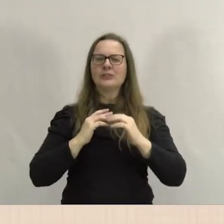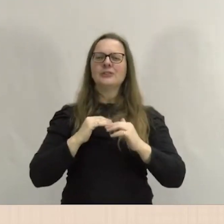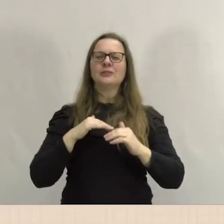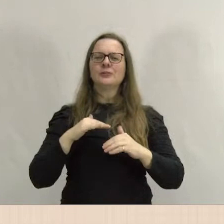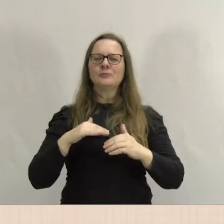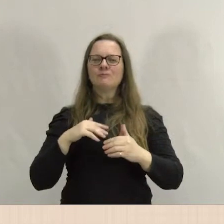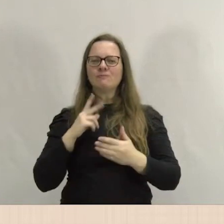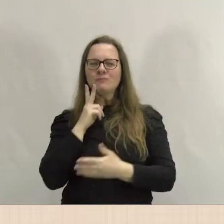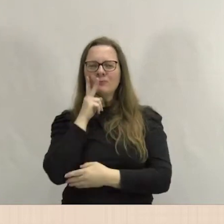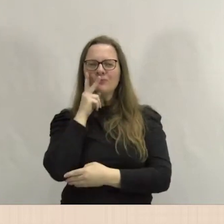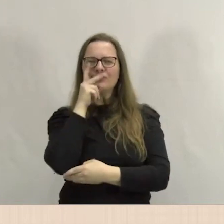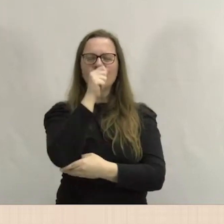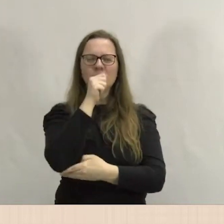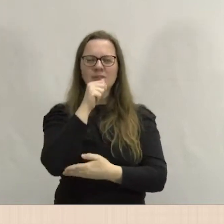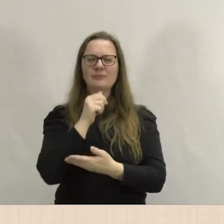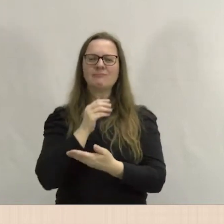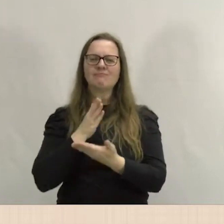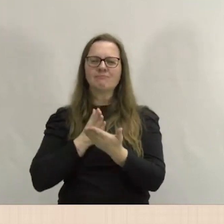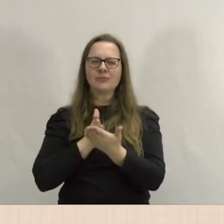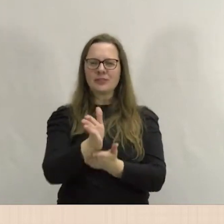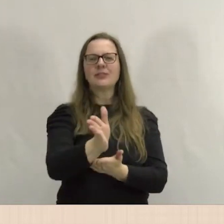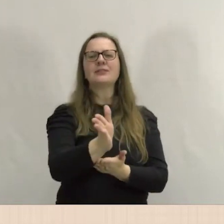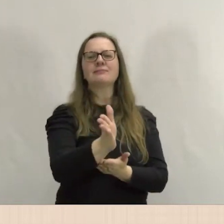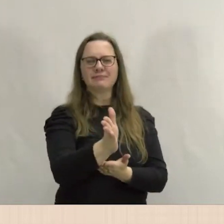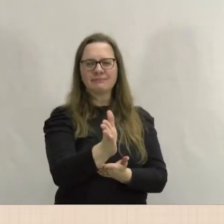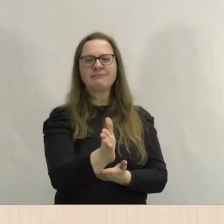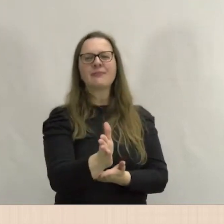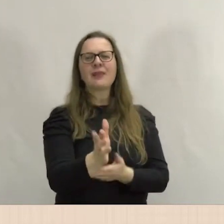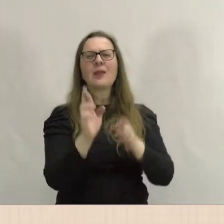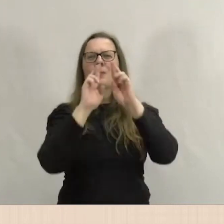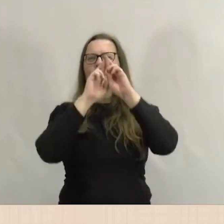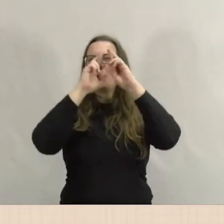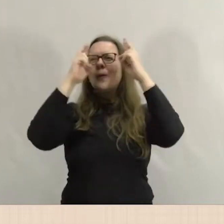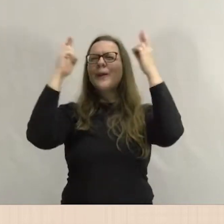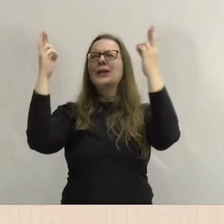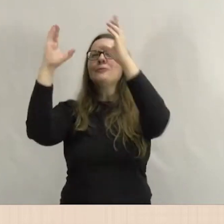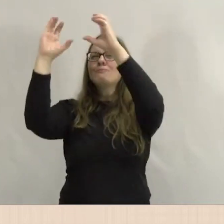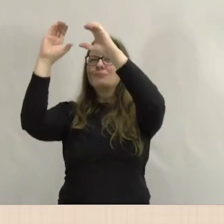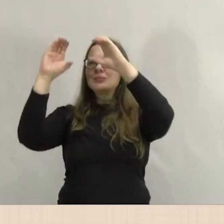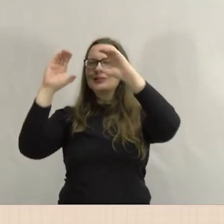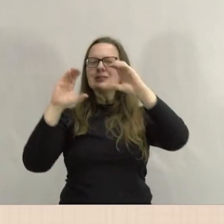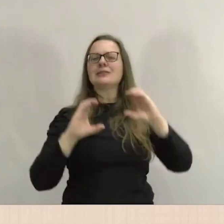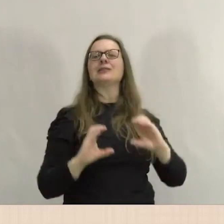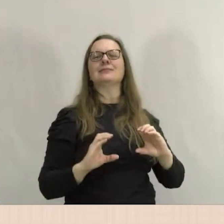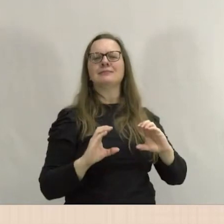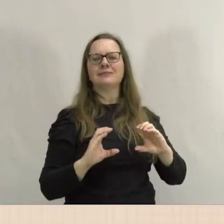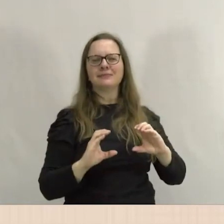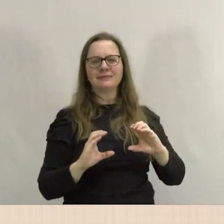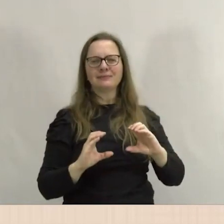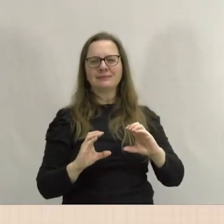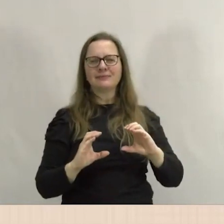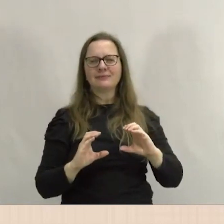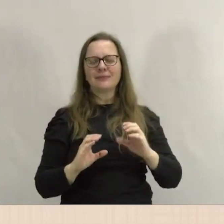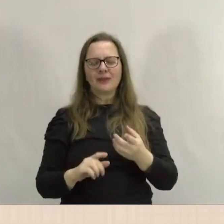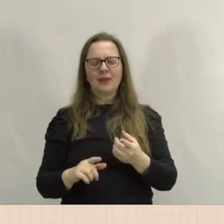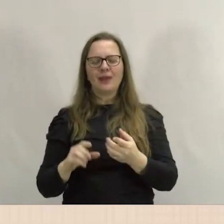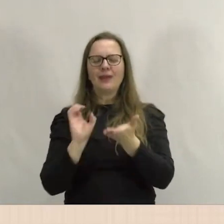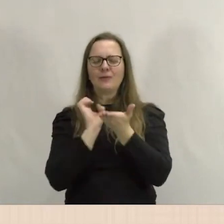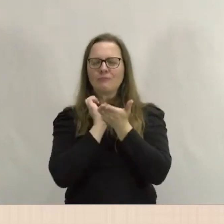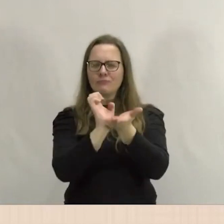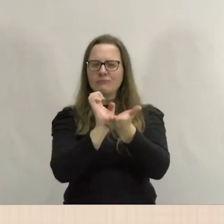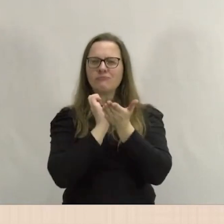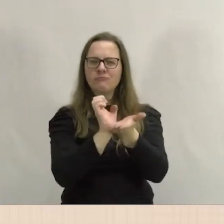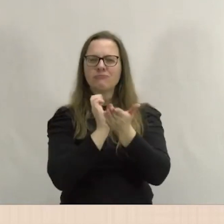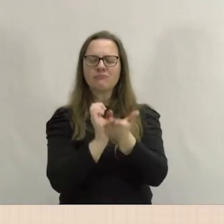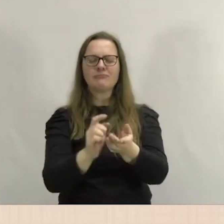As ferramentas para a pregação do Evangelho, para a expansão do reino, da obra do Senhor, a comportagem dinâmica, Expo